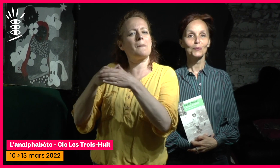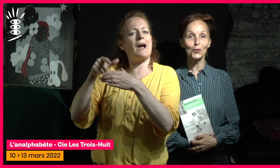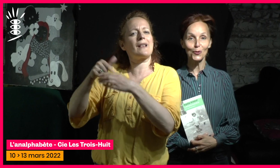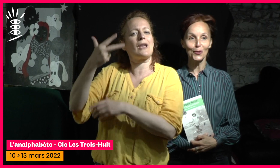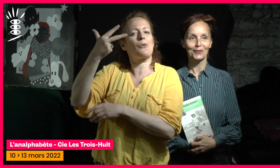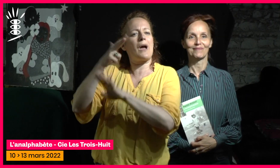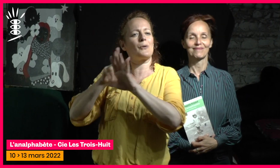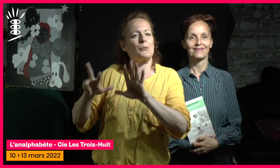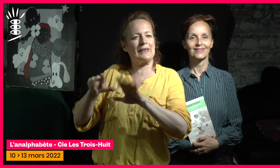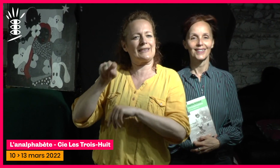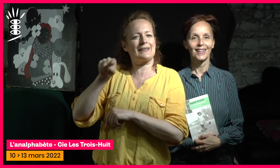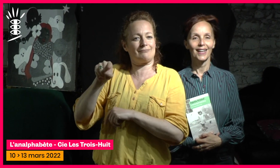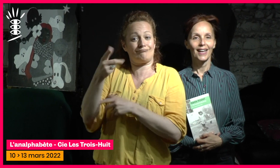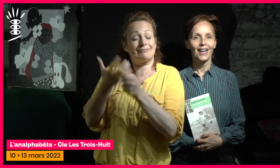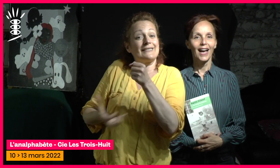Bonjour.